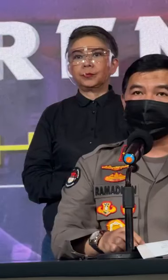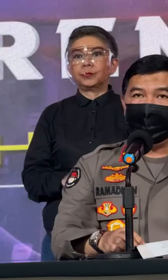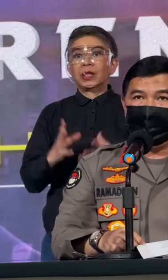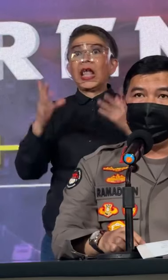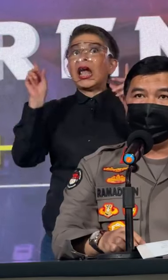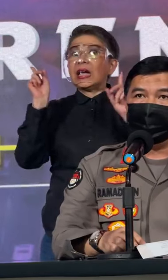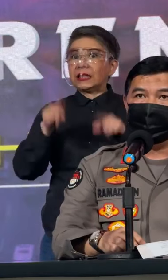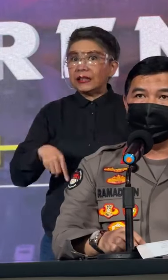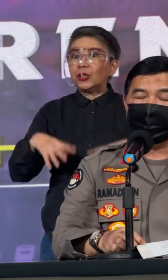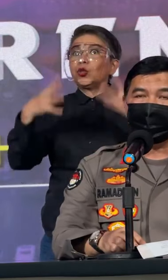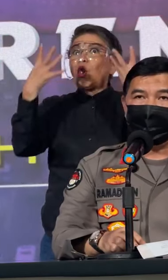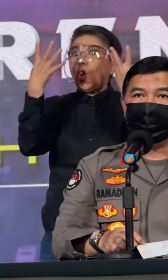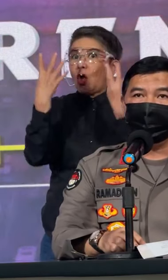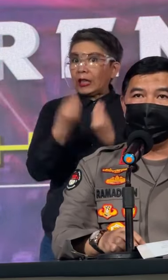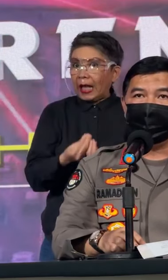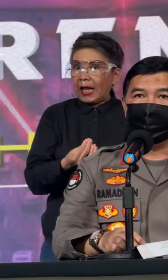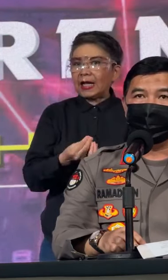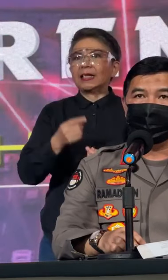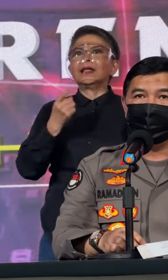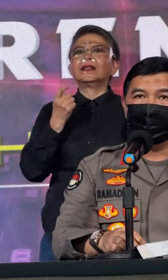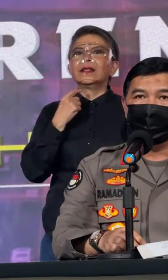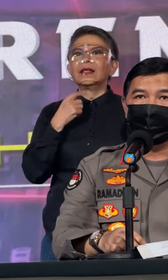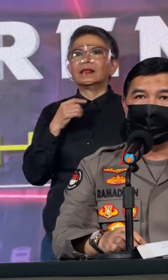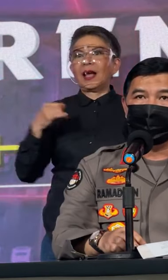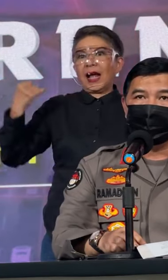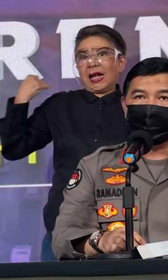Jadi total terkait dengan